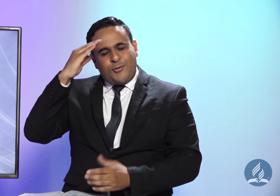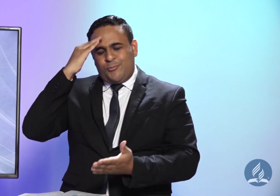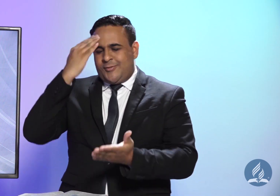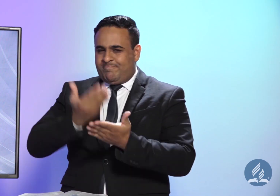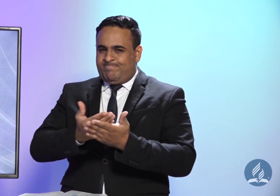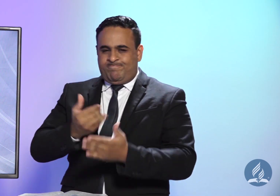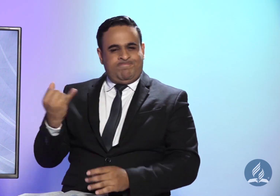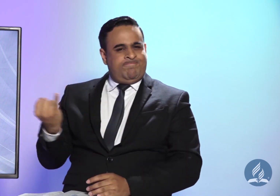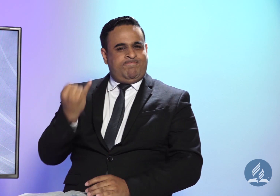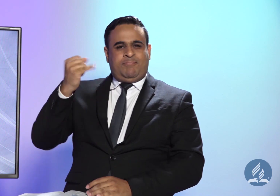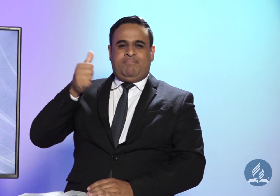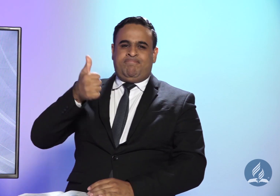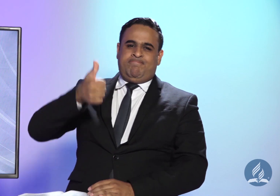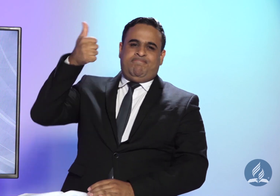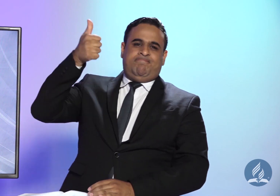leis de Deus já estavam prontas.